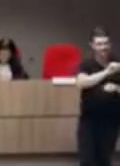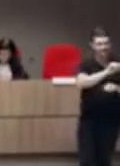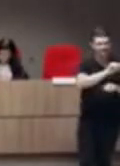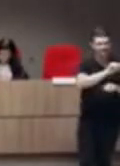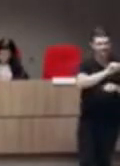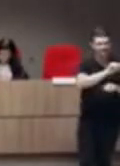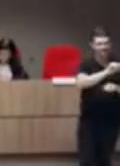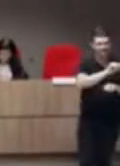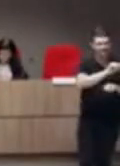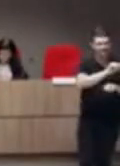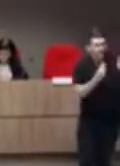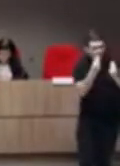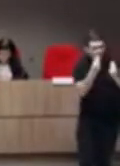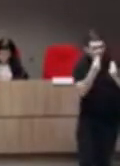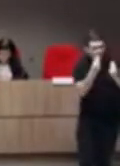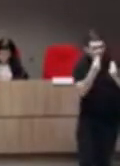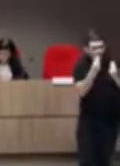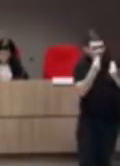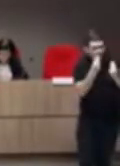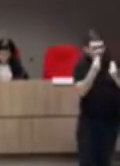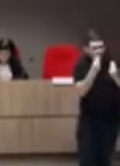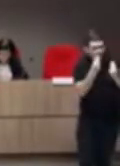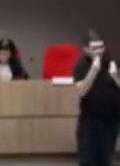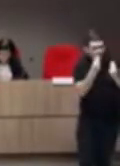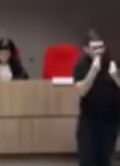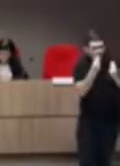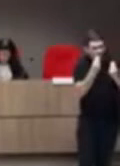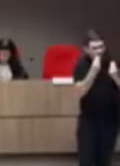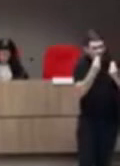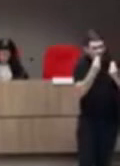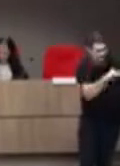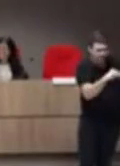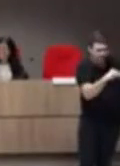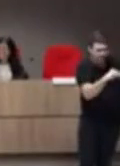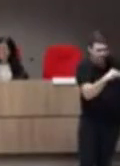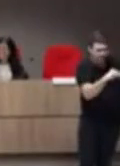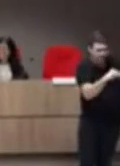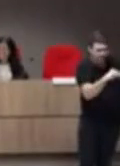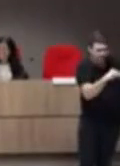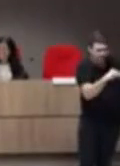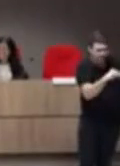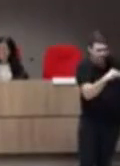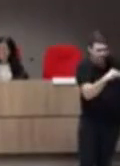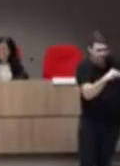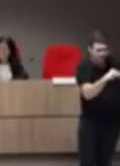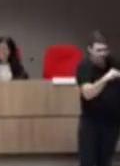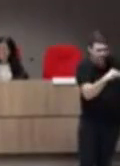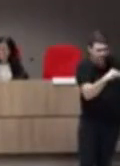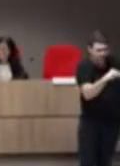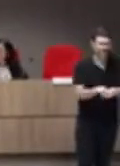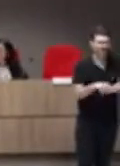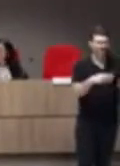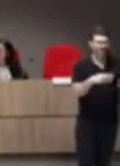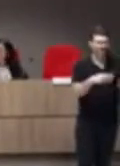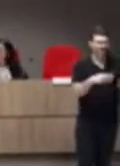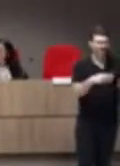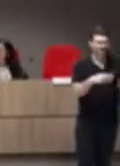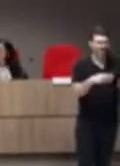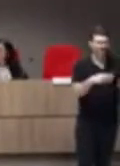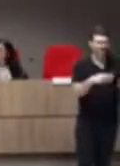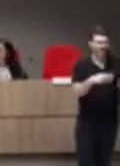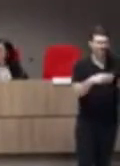identificar a prática de tratamento desumano, cruel e degradante, assim como eu disse, os elementos de tortura nessas